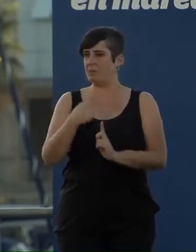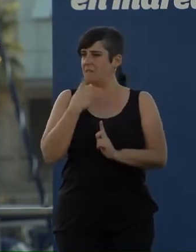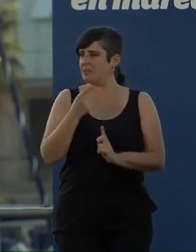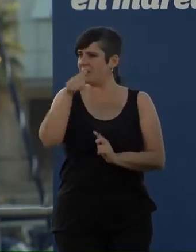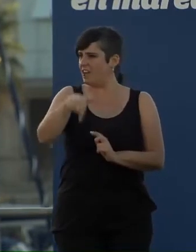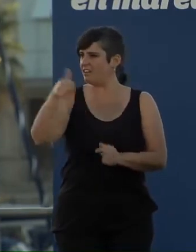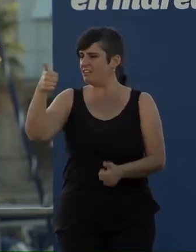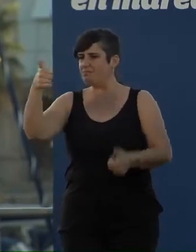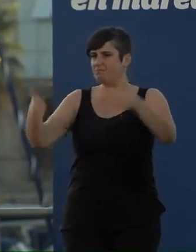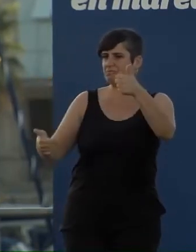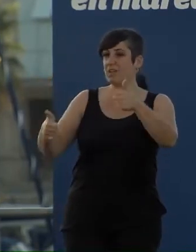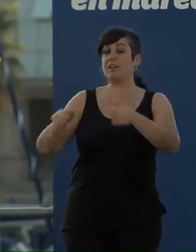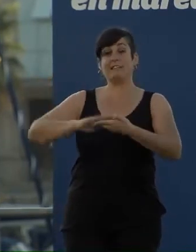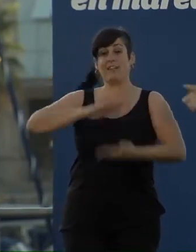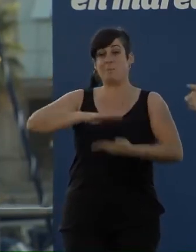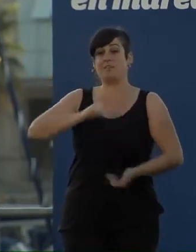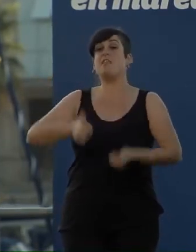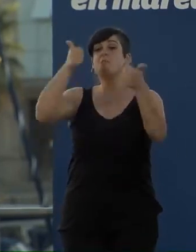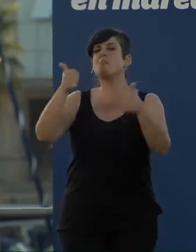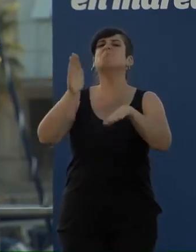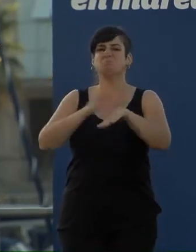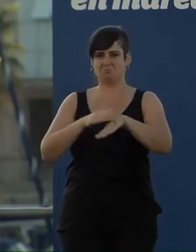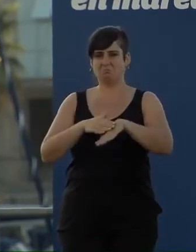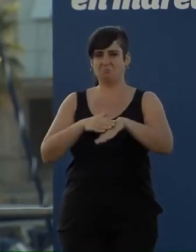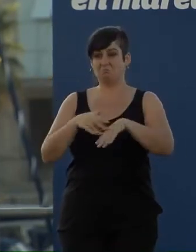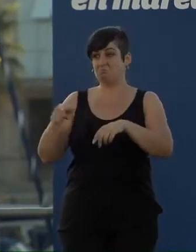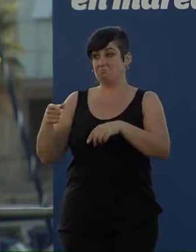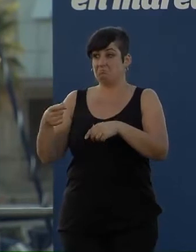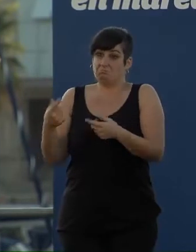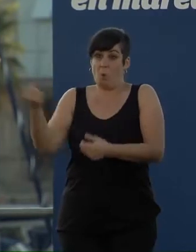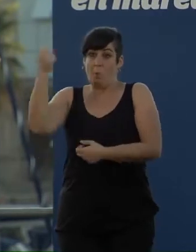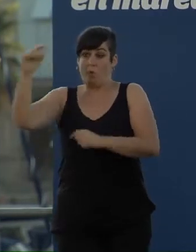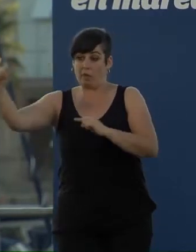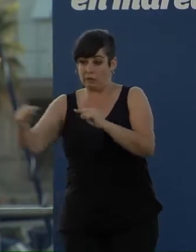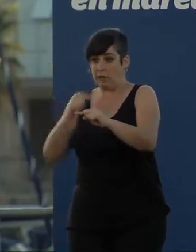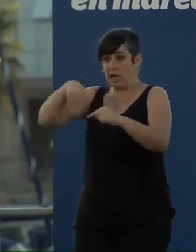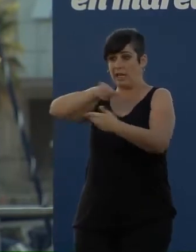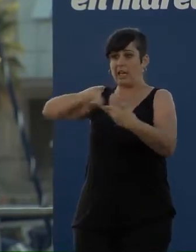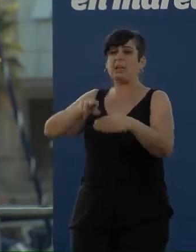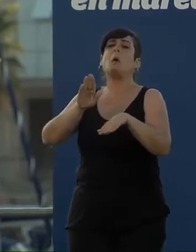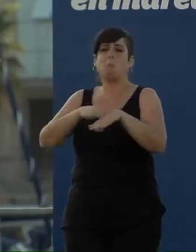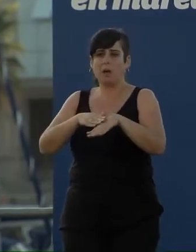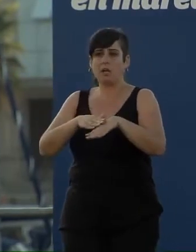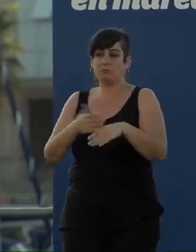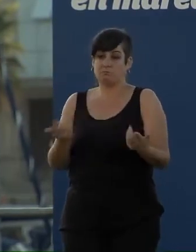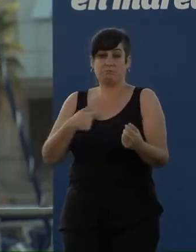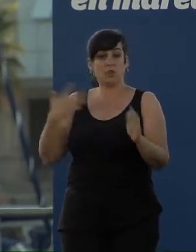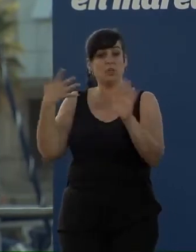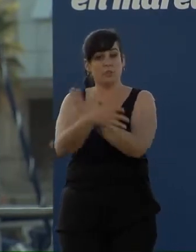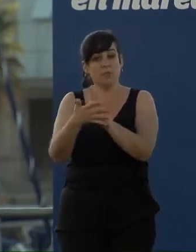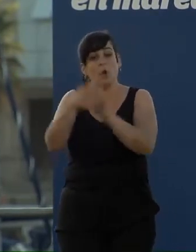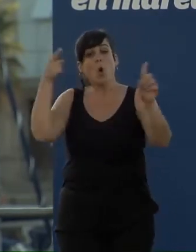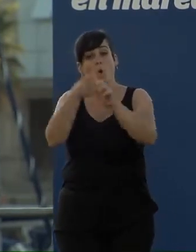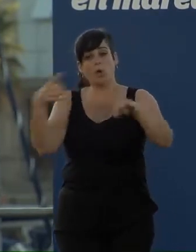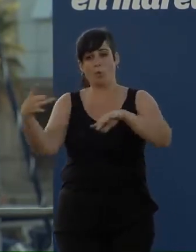más competencias para qué valen las transferencias pues mir valen para vertebrar este país valen para trenes